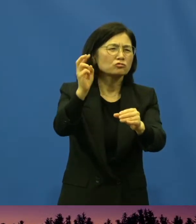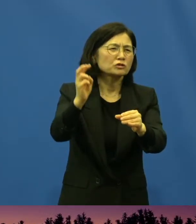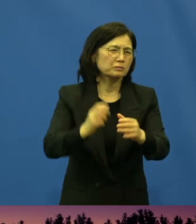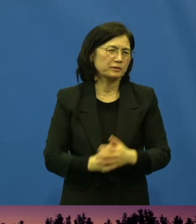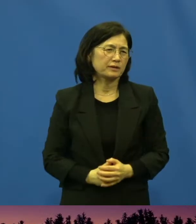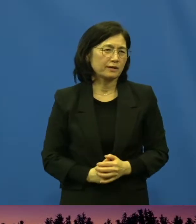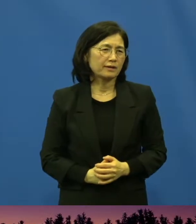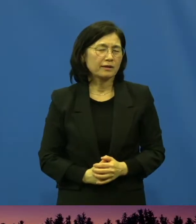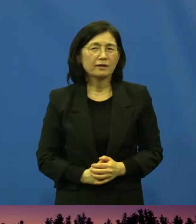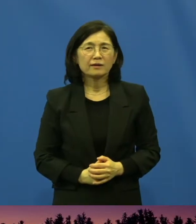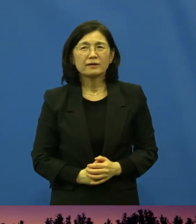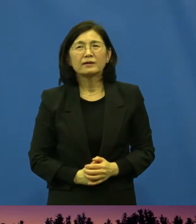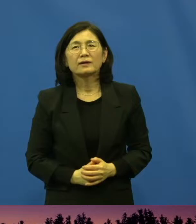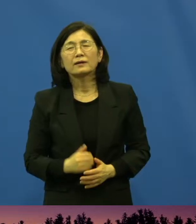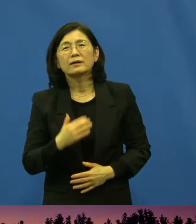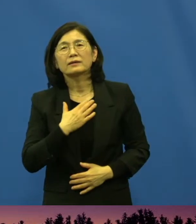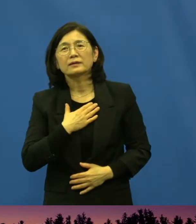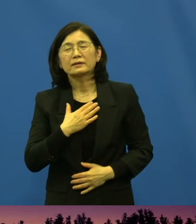저도요.